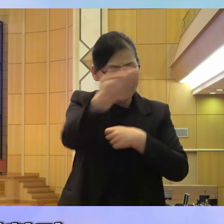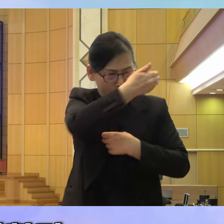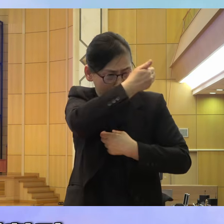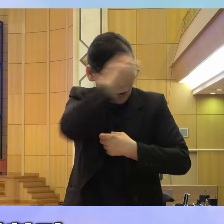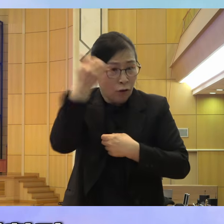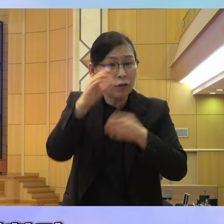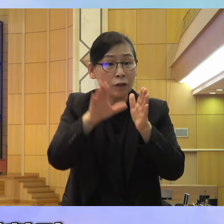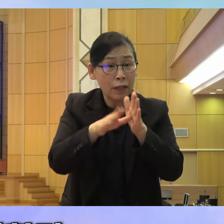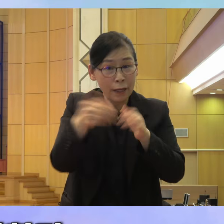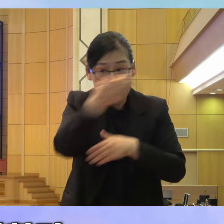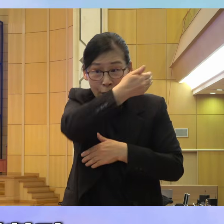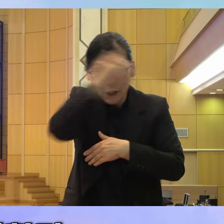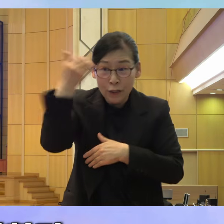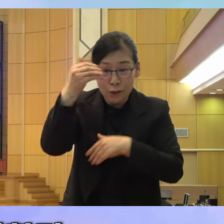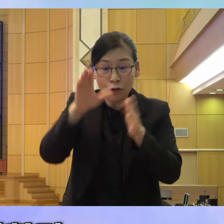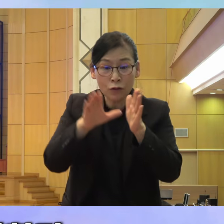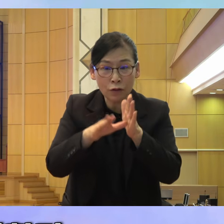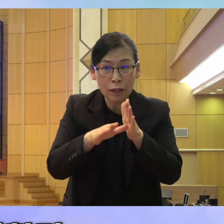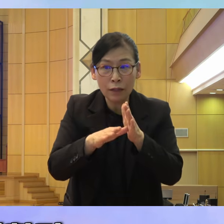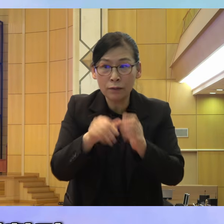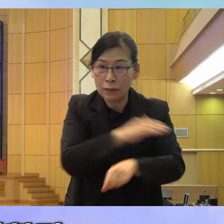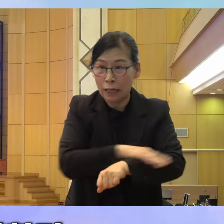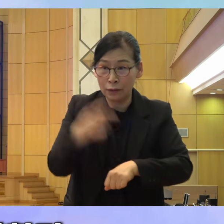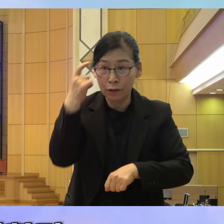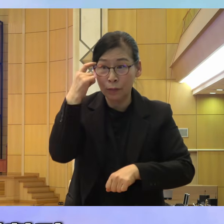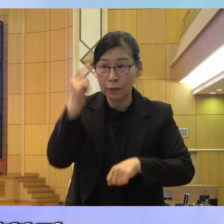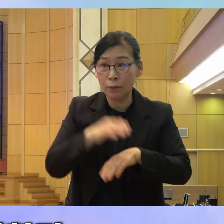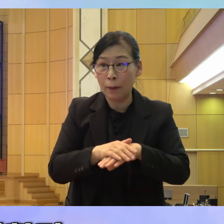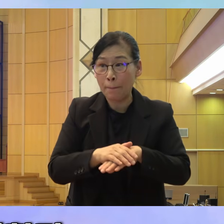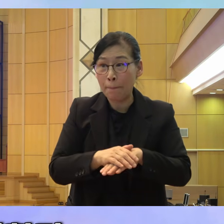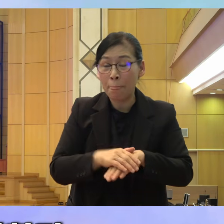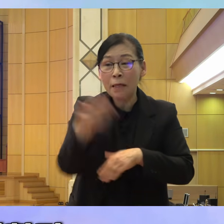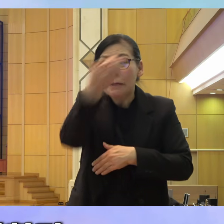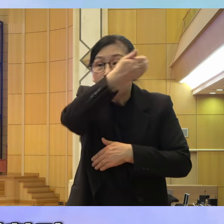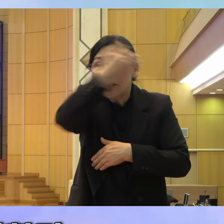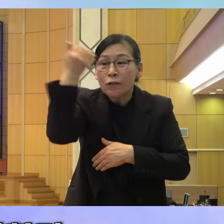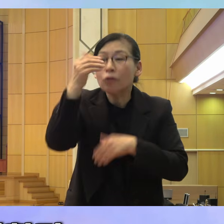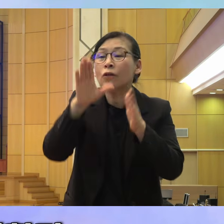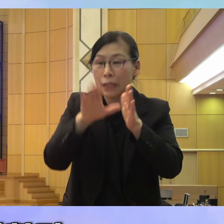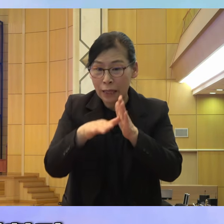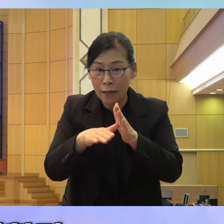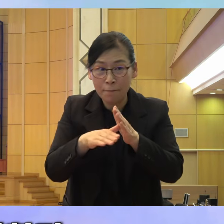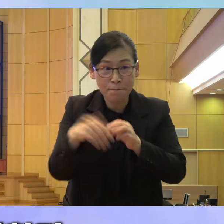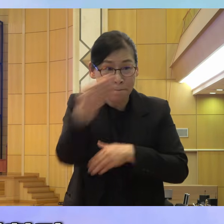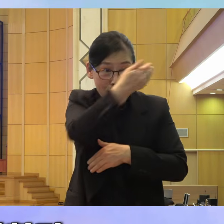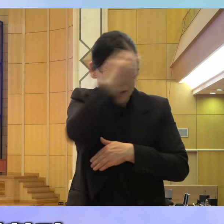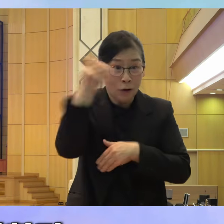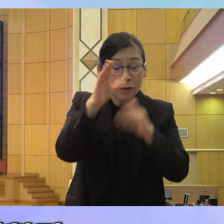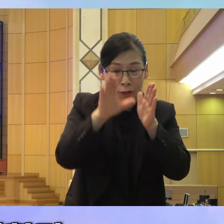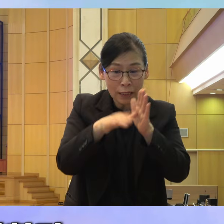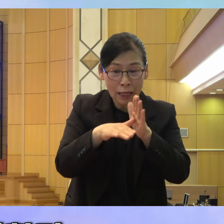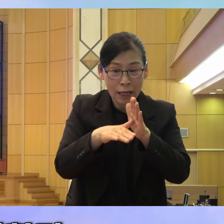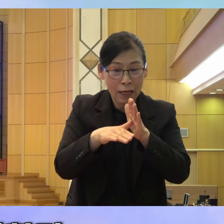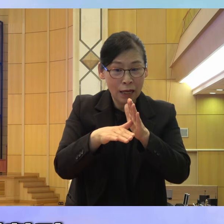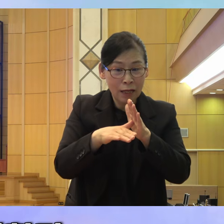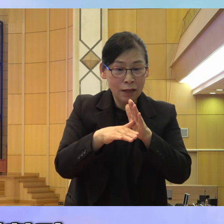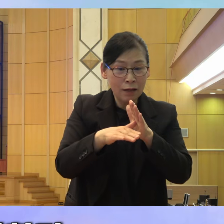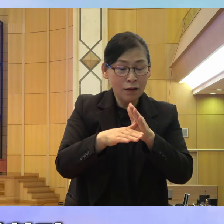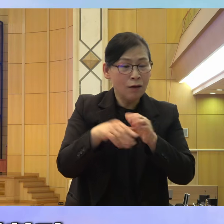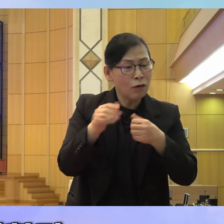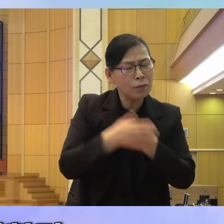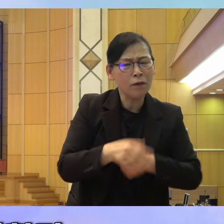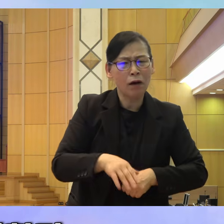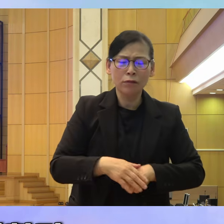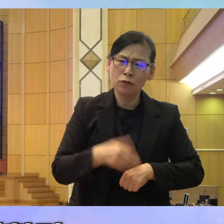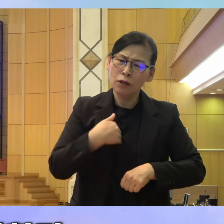때, 잘 들으셔야 됩니다. 무슨 때? 청년의 때. 그러면 어떤 분들은 그럴